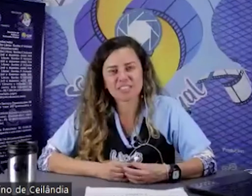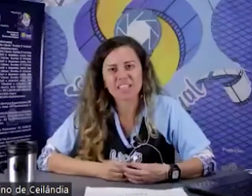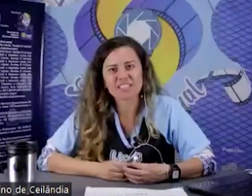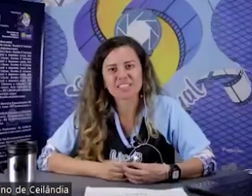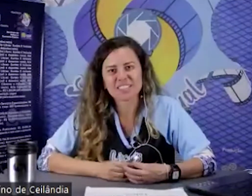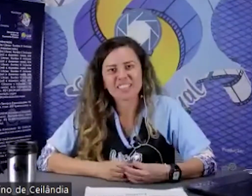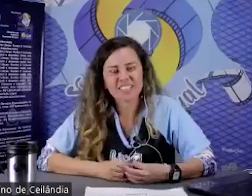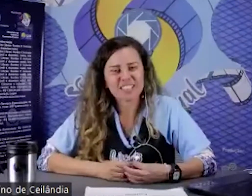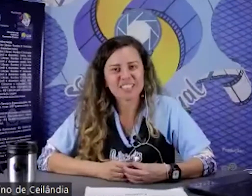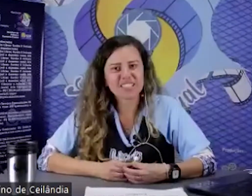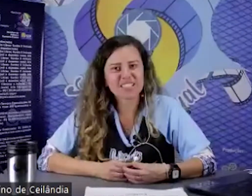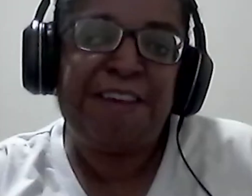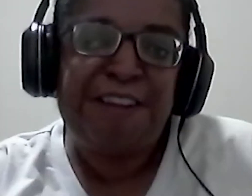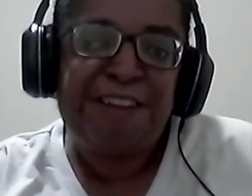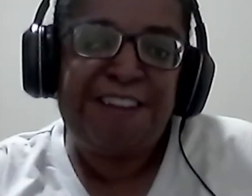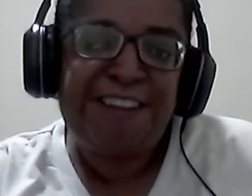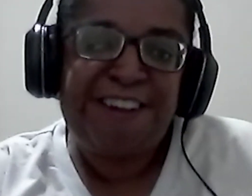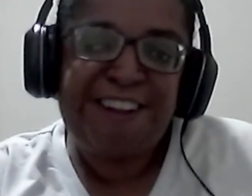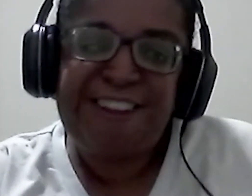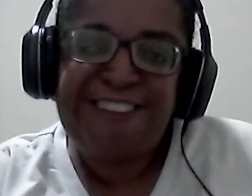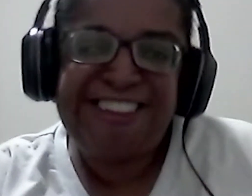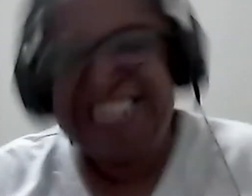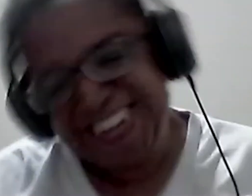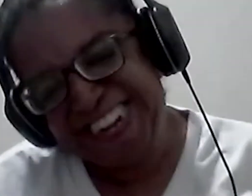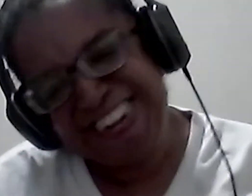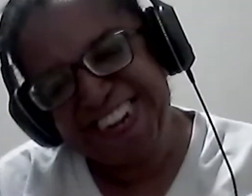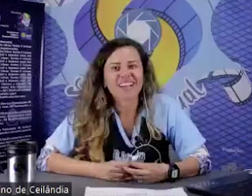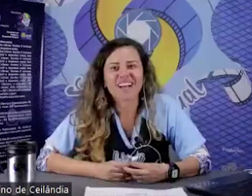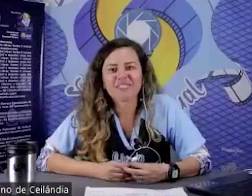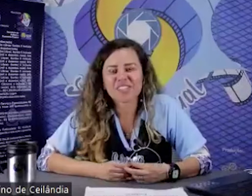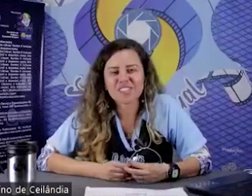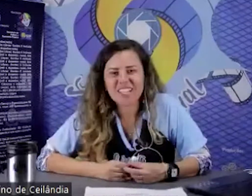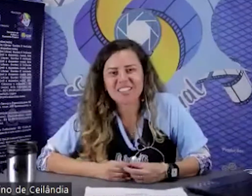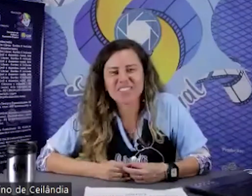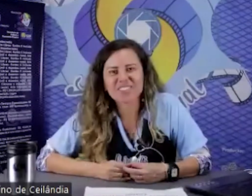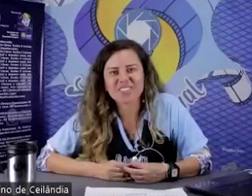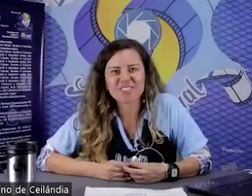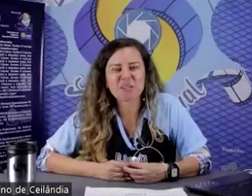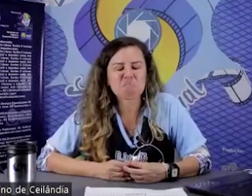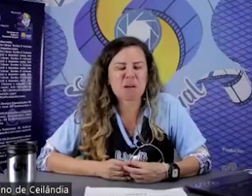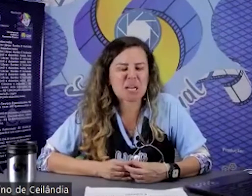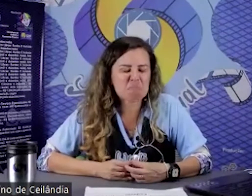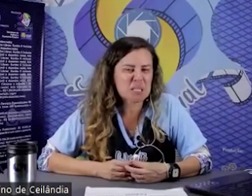verdade. Entendeu? Que maravilha, Sara. Tô apaixonada pela sua história.